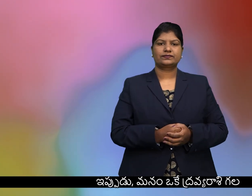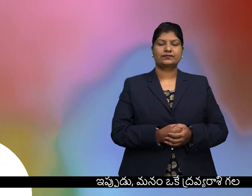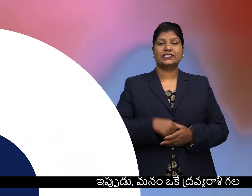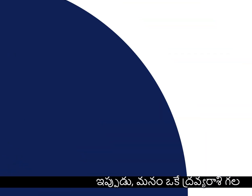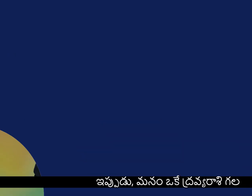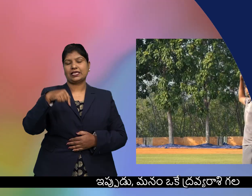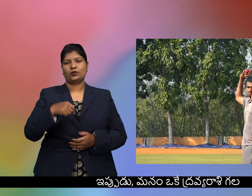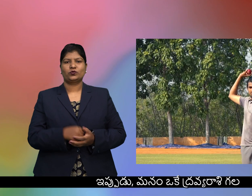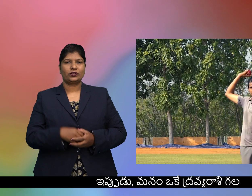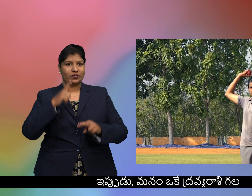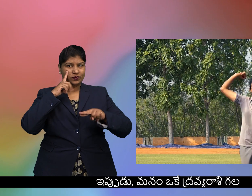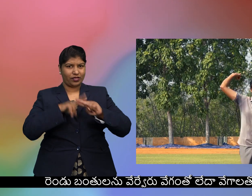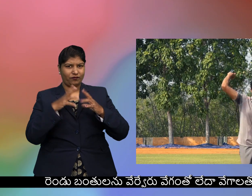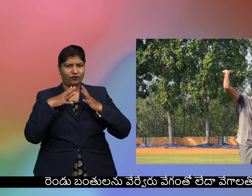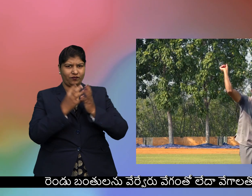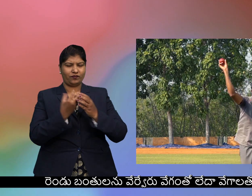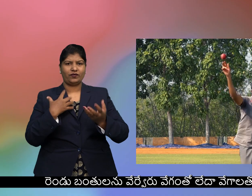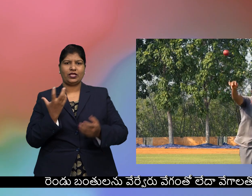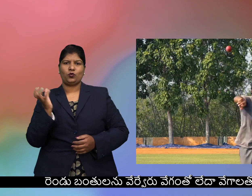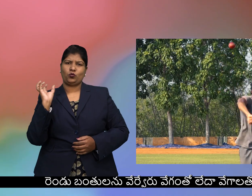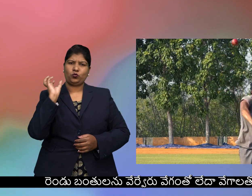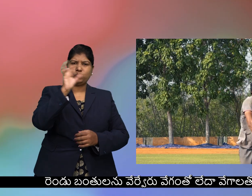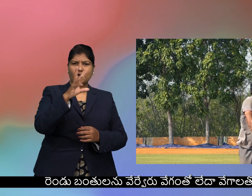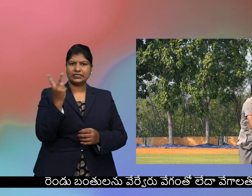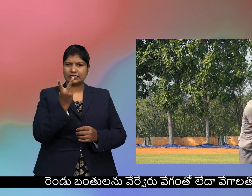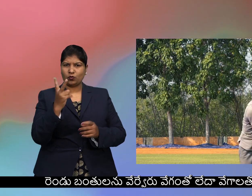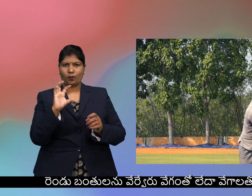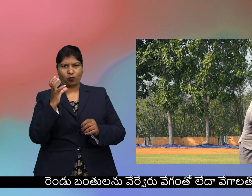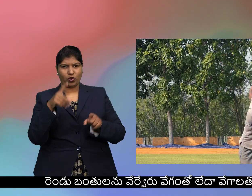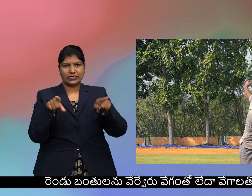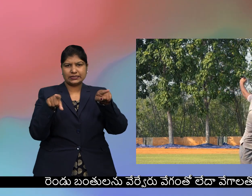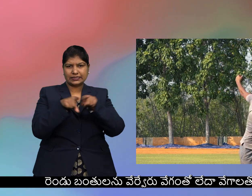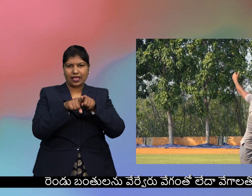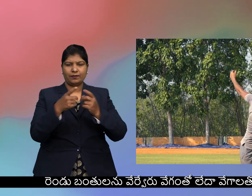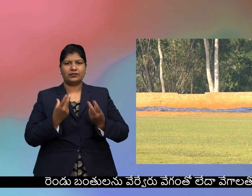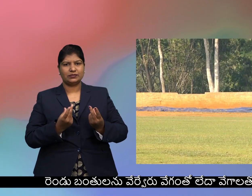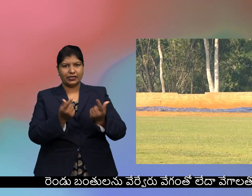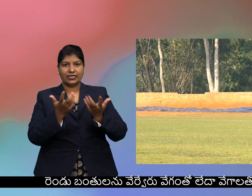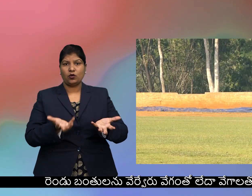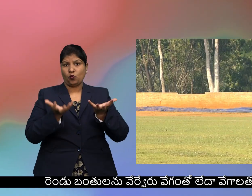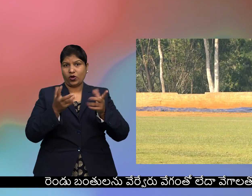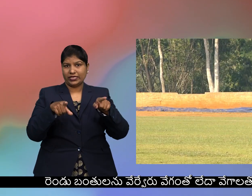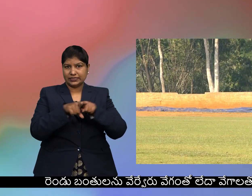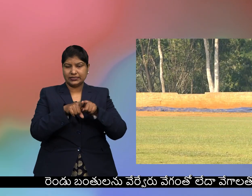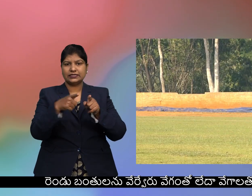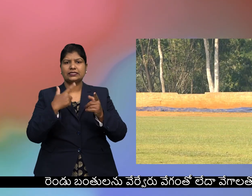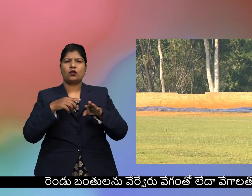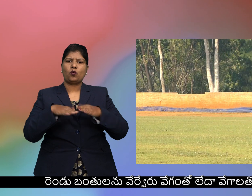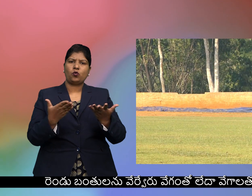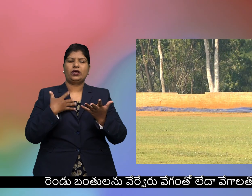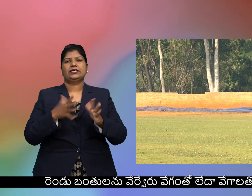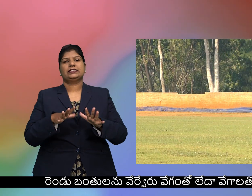ఇప్పుడు మనం ఒకే ద్రవ్యరాశి గల రెండు బంతులను వేర్వేరు వేగంతో లేదా వేగాలతో విసిరితే